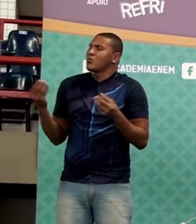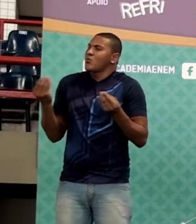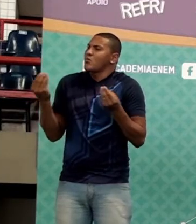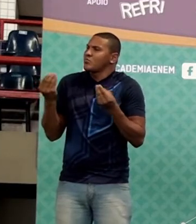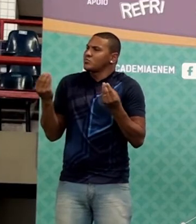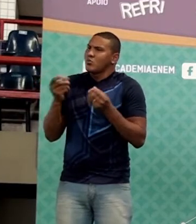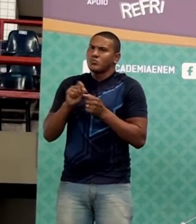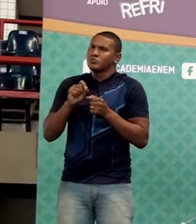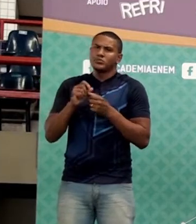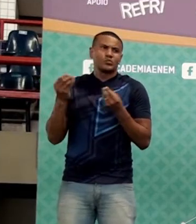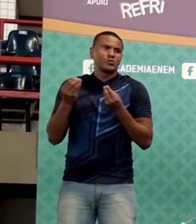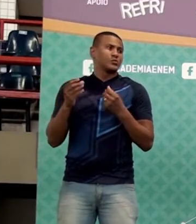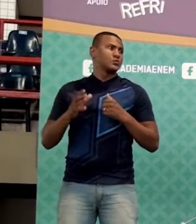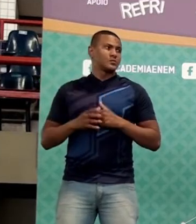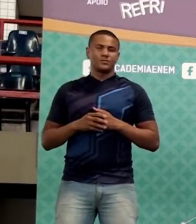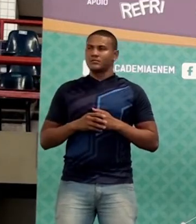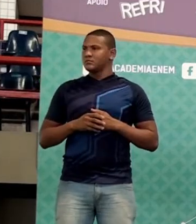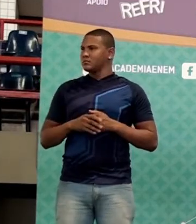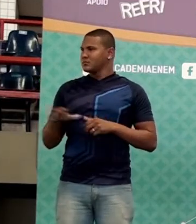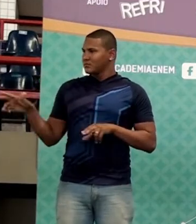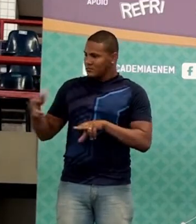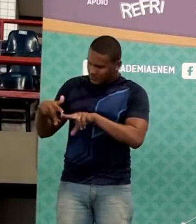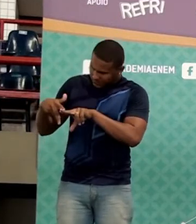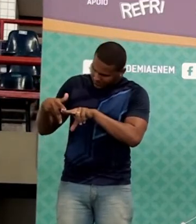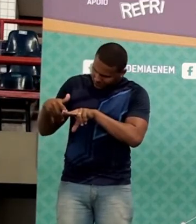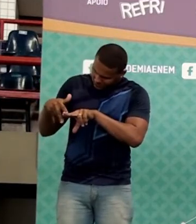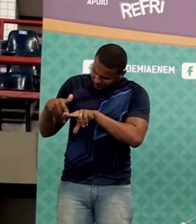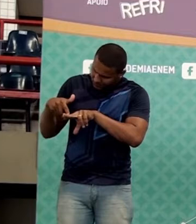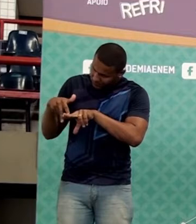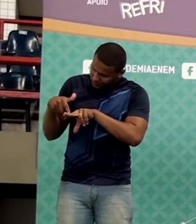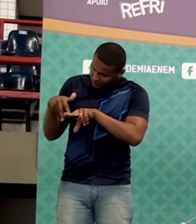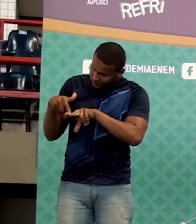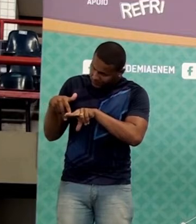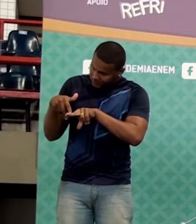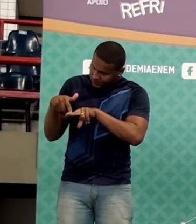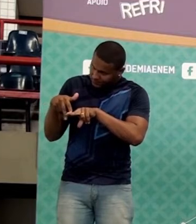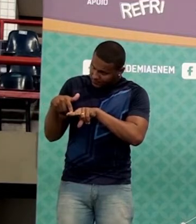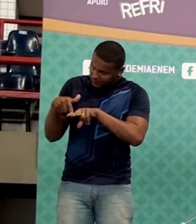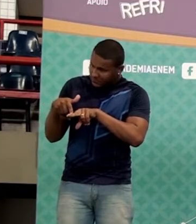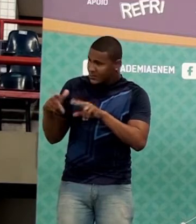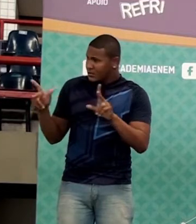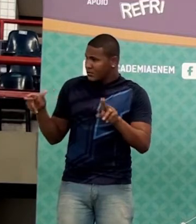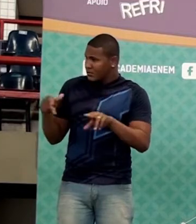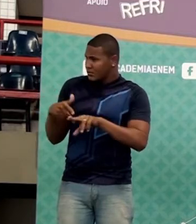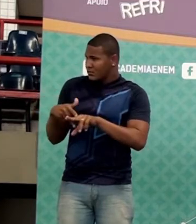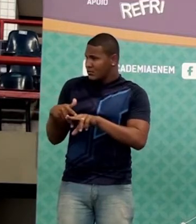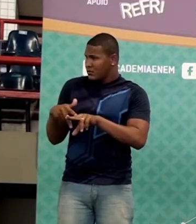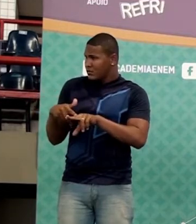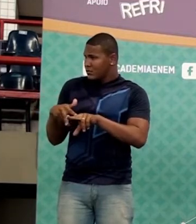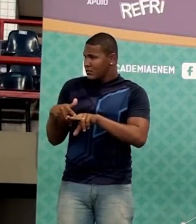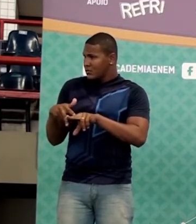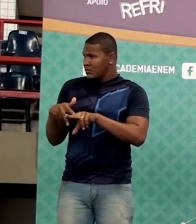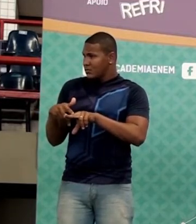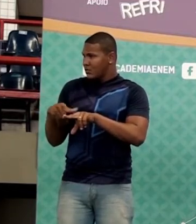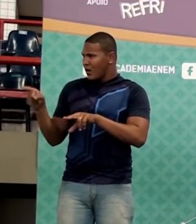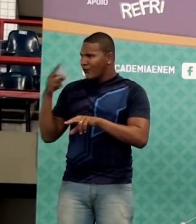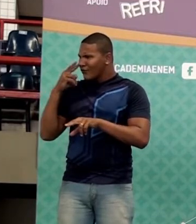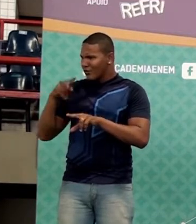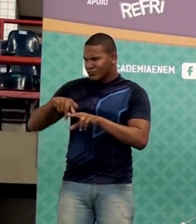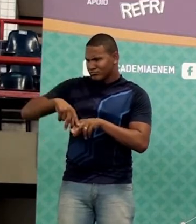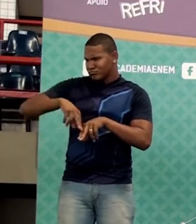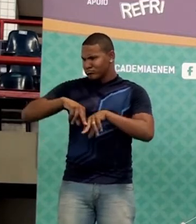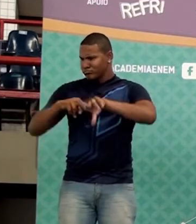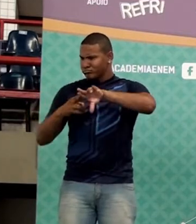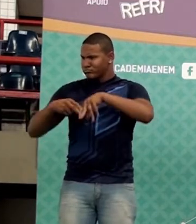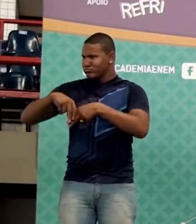faziam? O skate, gente. Vocês já viram que o skate tem manobras parecidas